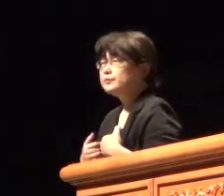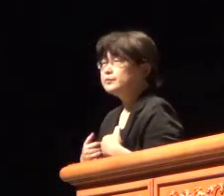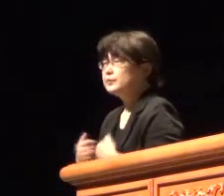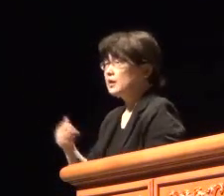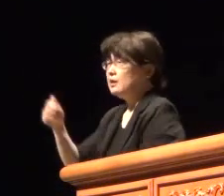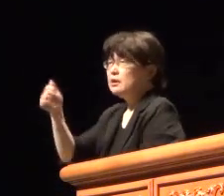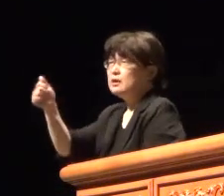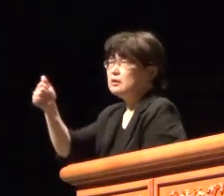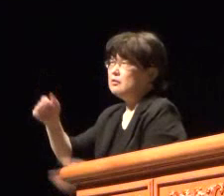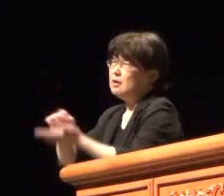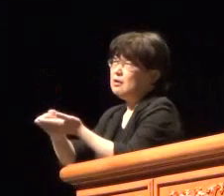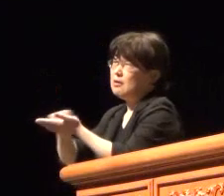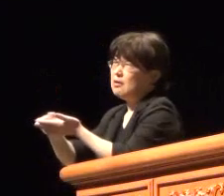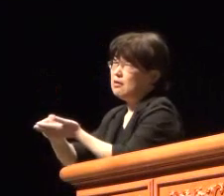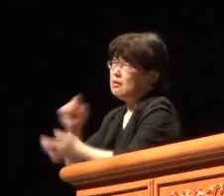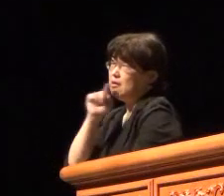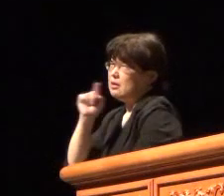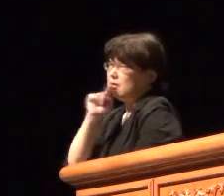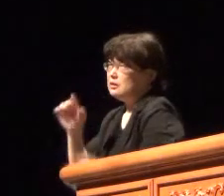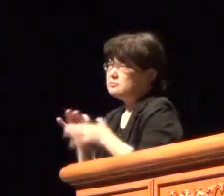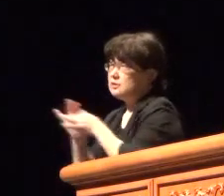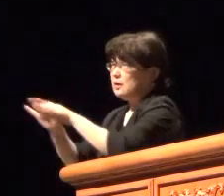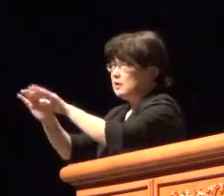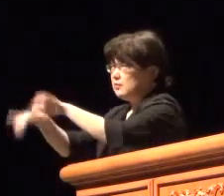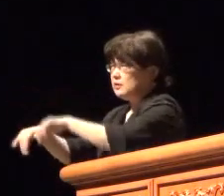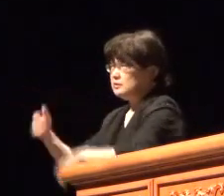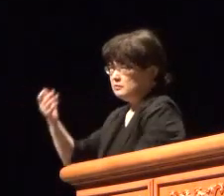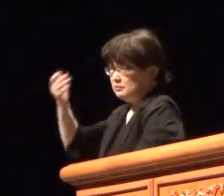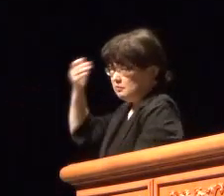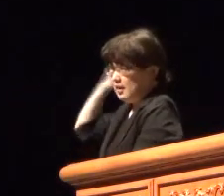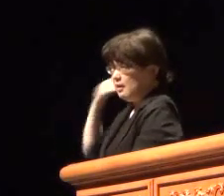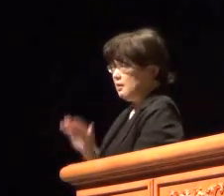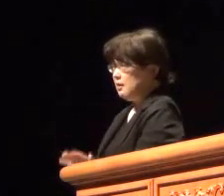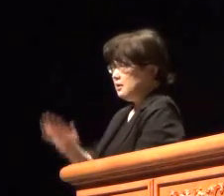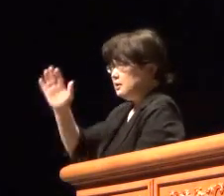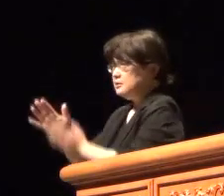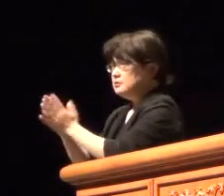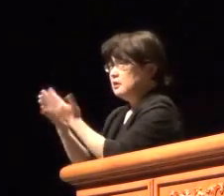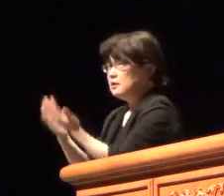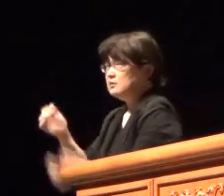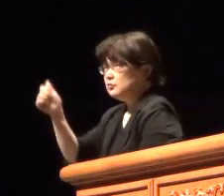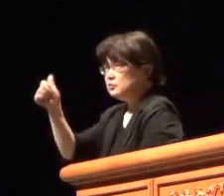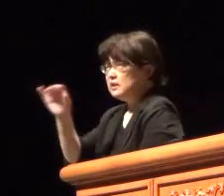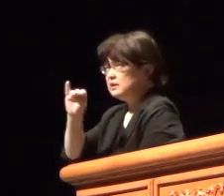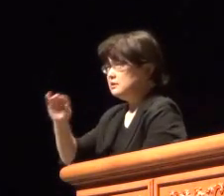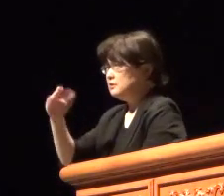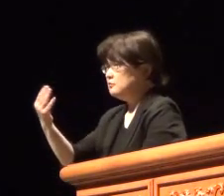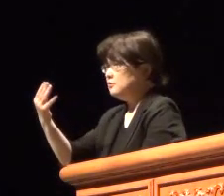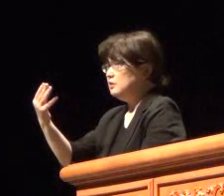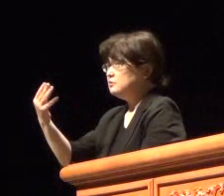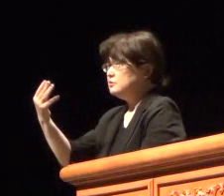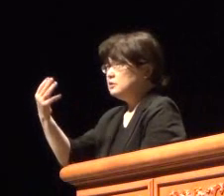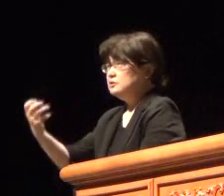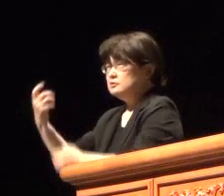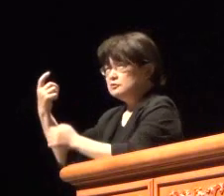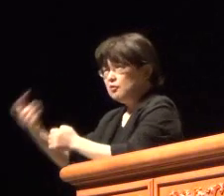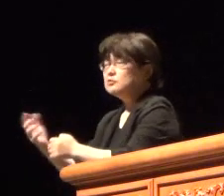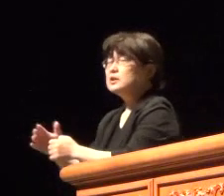は言いつけられた。それよりずっと前、坂本さんは1960年に出